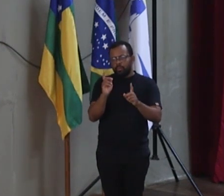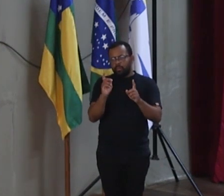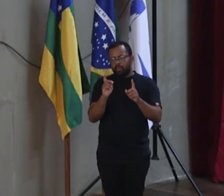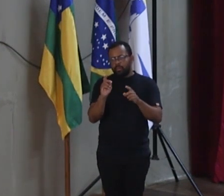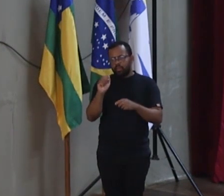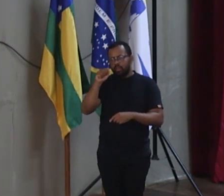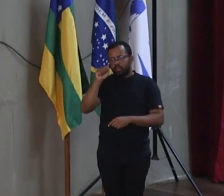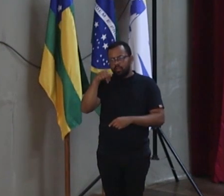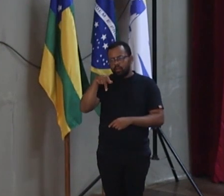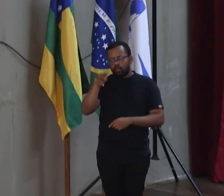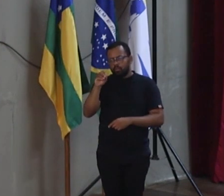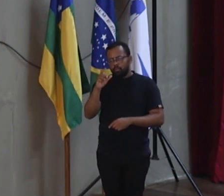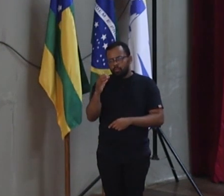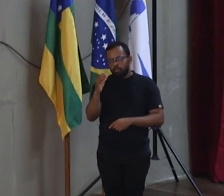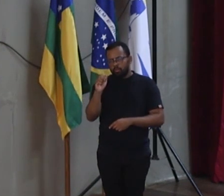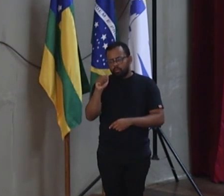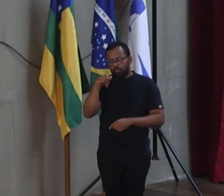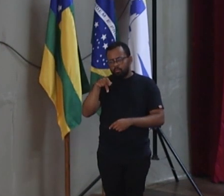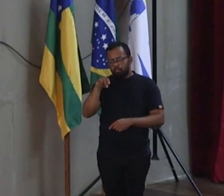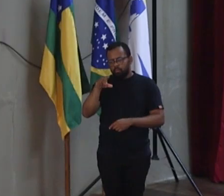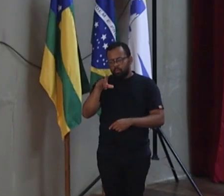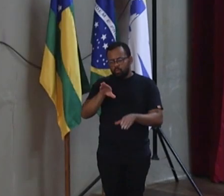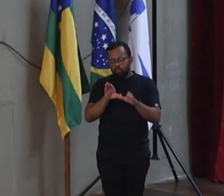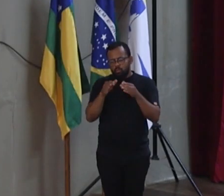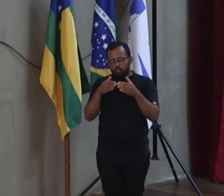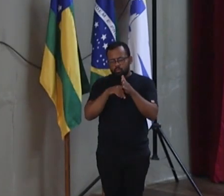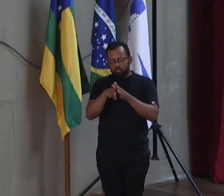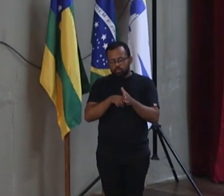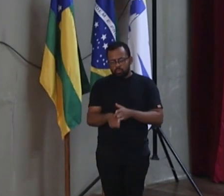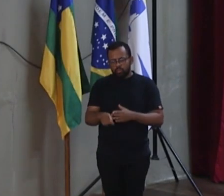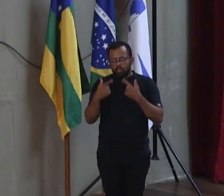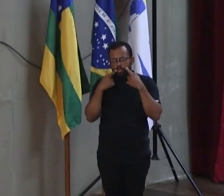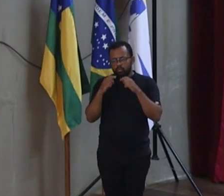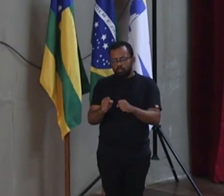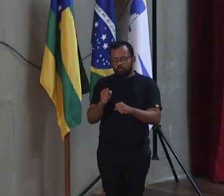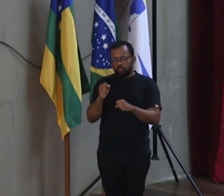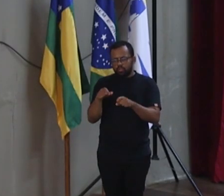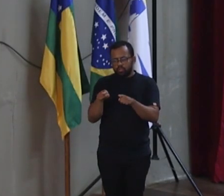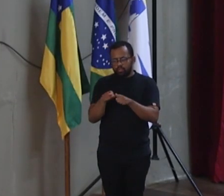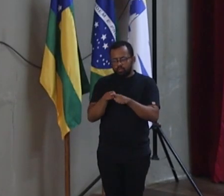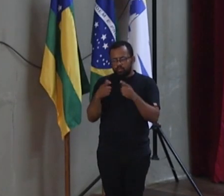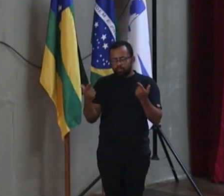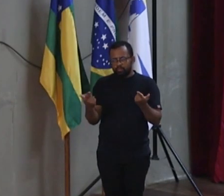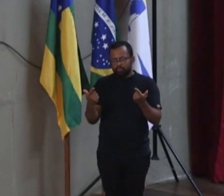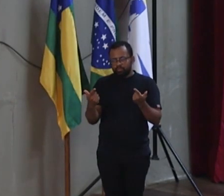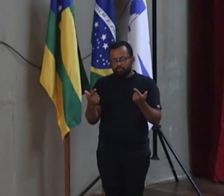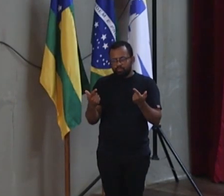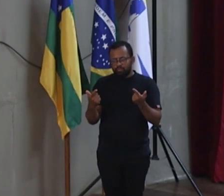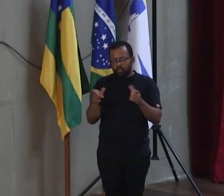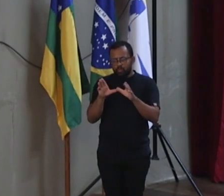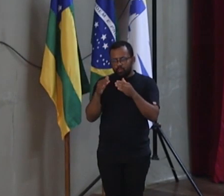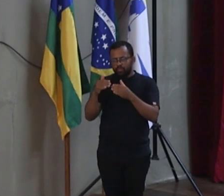da ANPOL, que abrigava o grupo de trabalho em linguística aplicada. E esse era